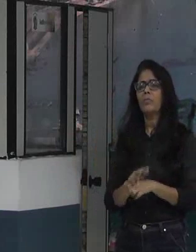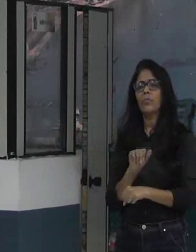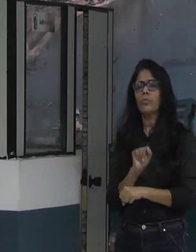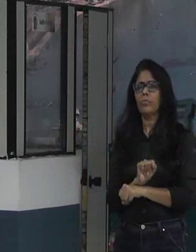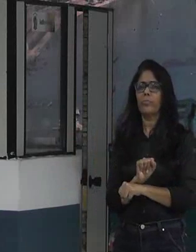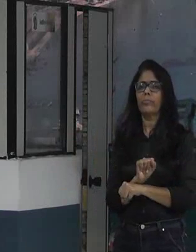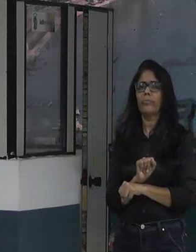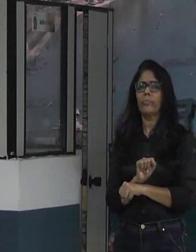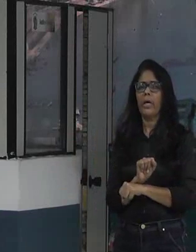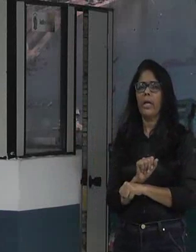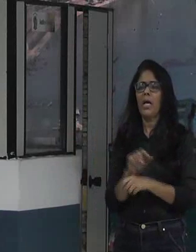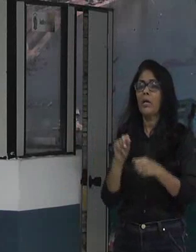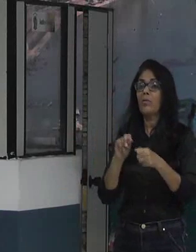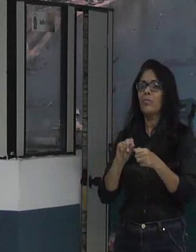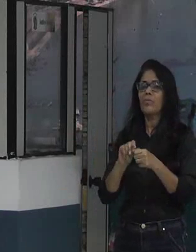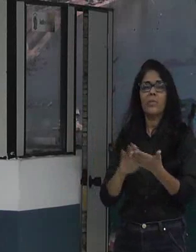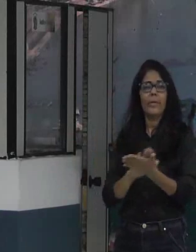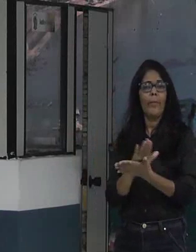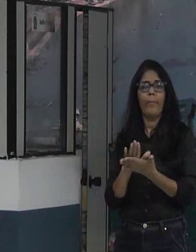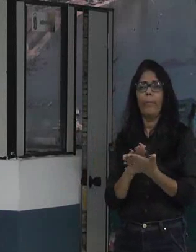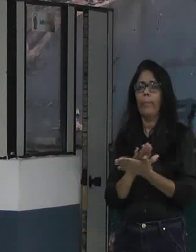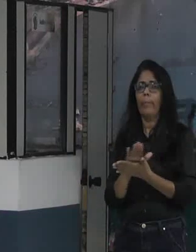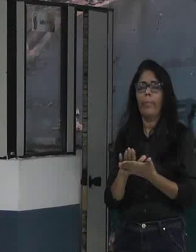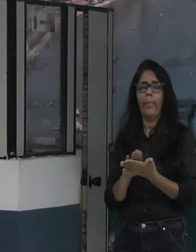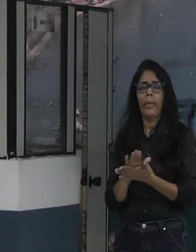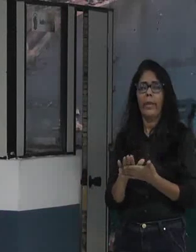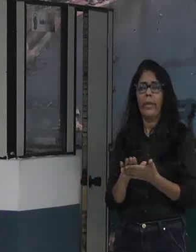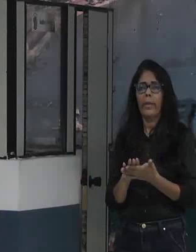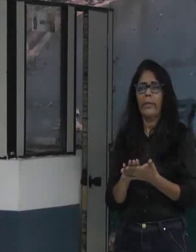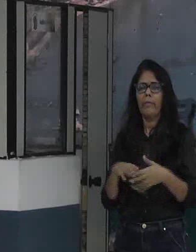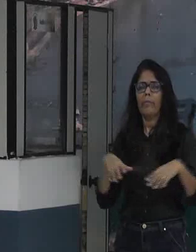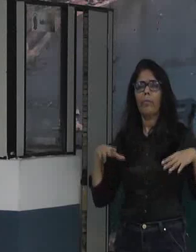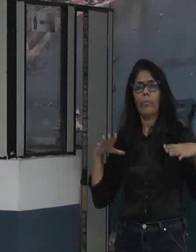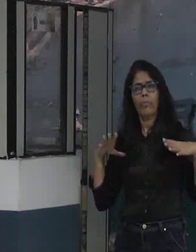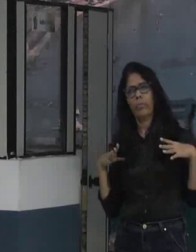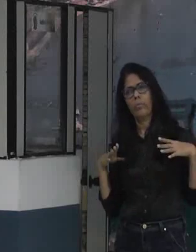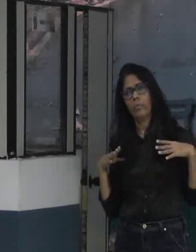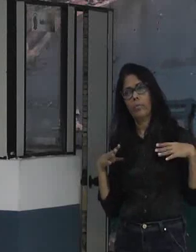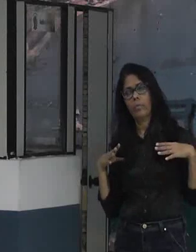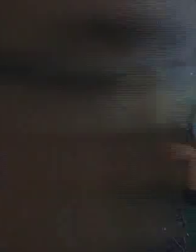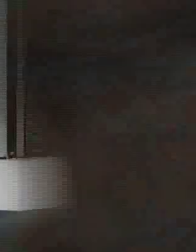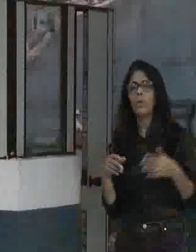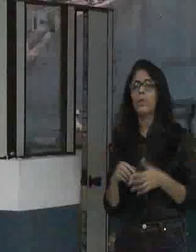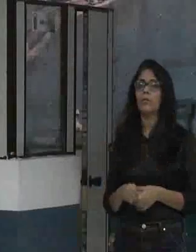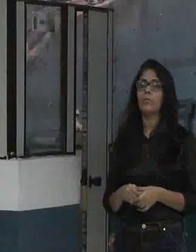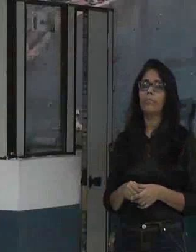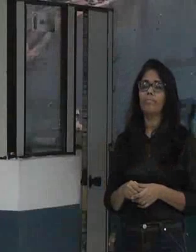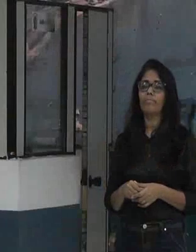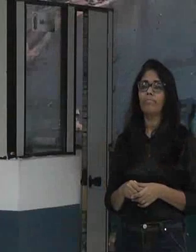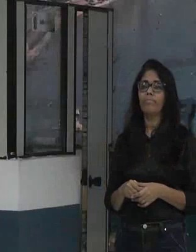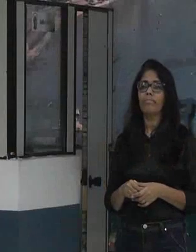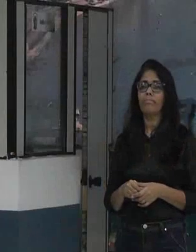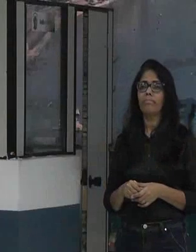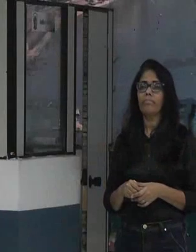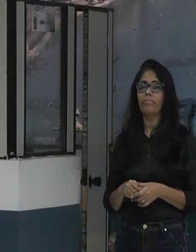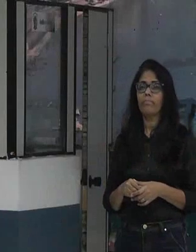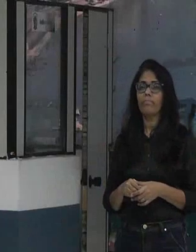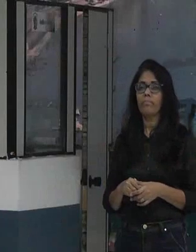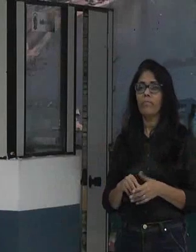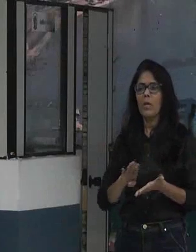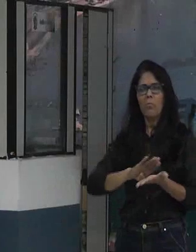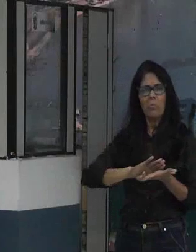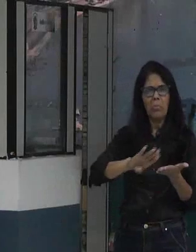fosse o fazendeiro sentado na varanda da sua casa, vendo o lobo devorar a sua ovelha.